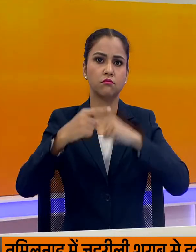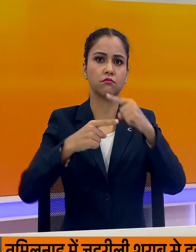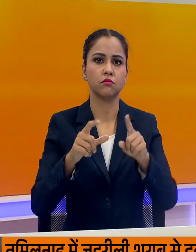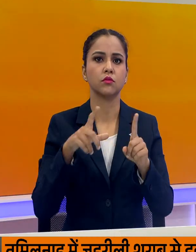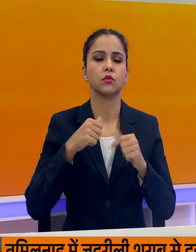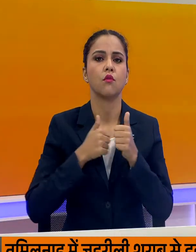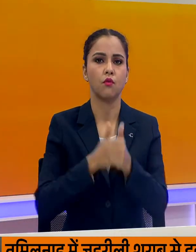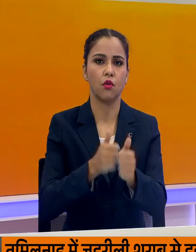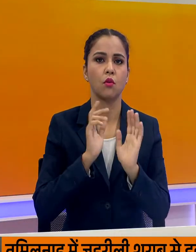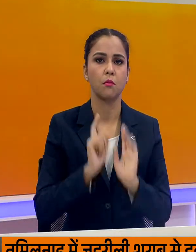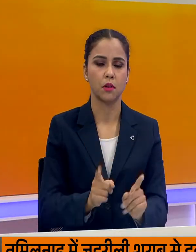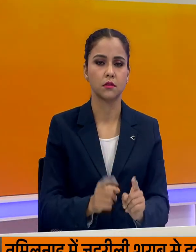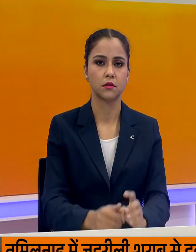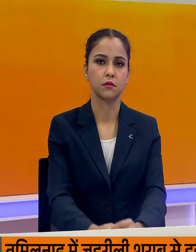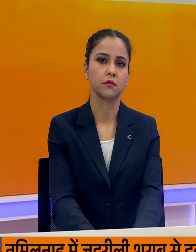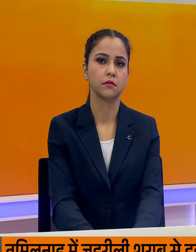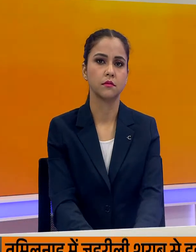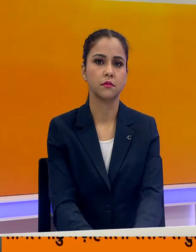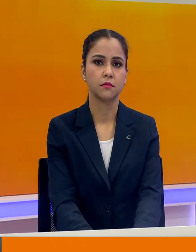है।